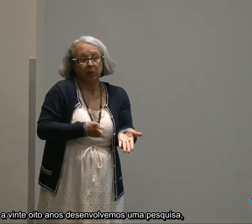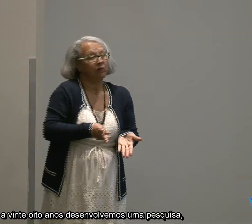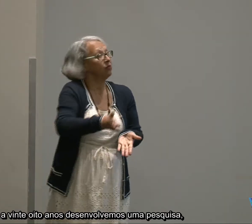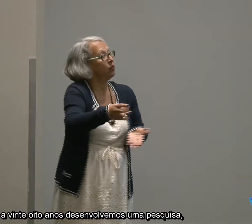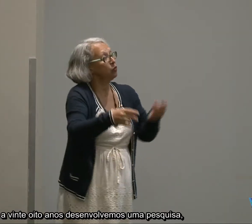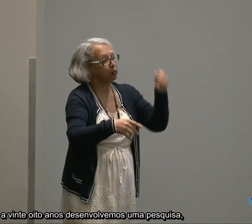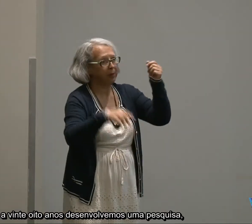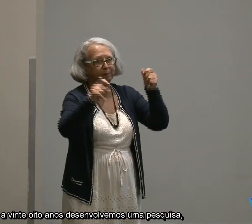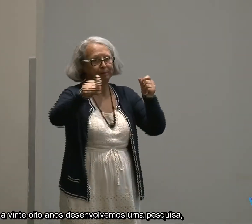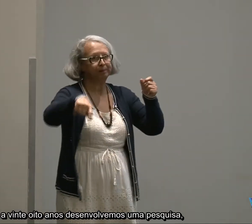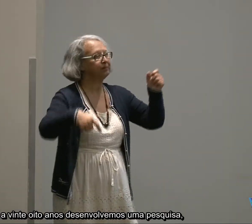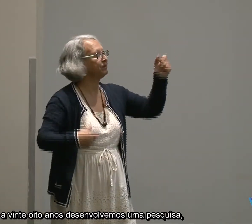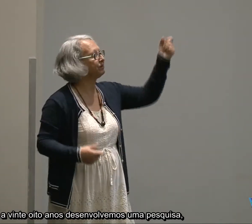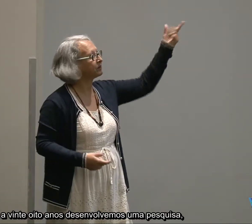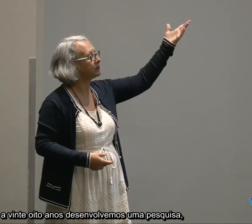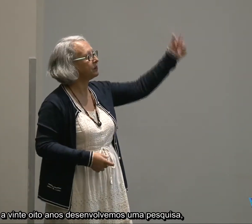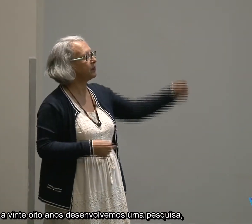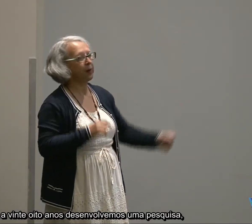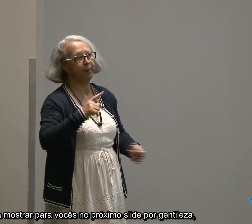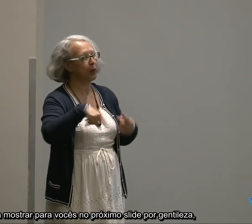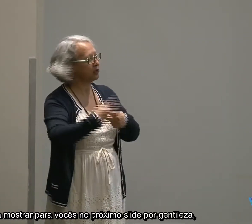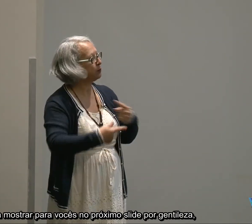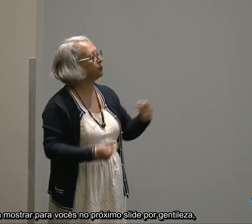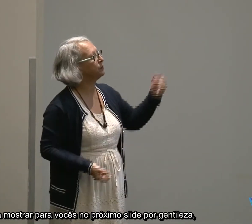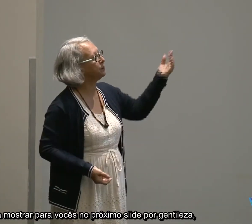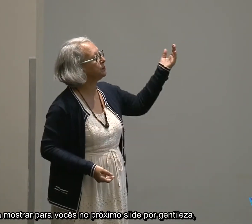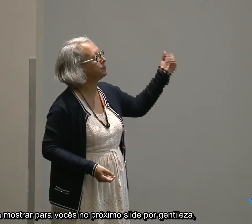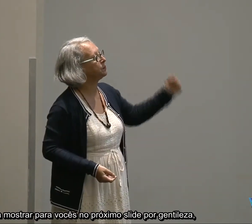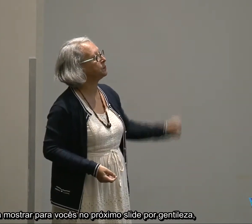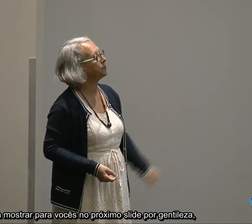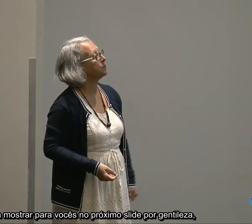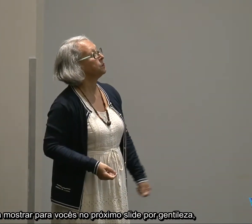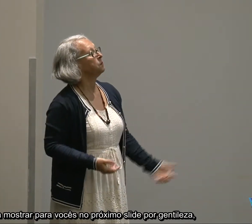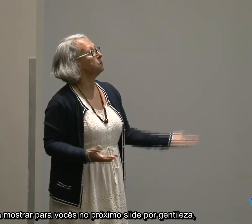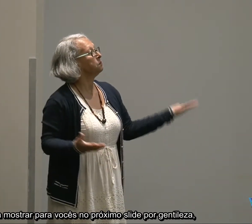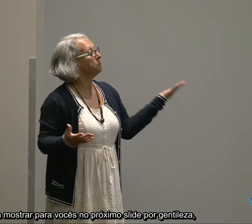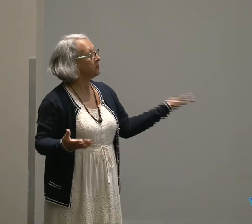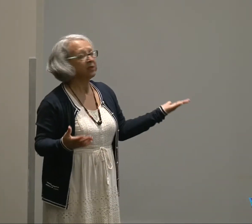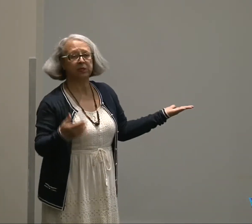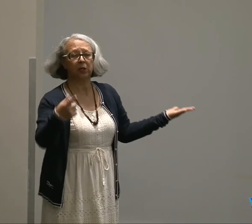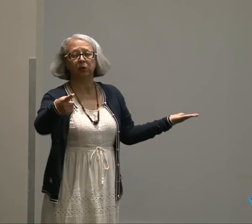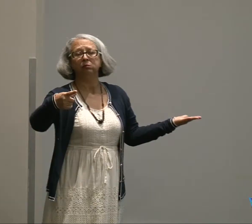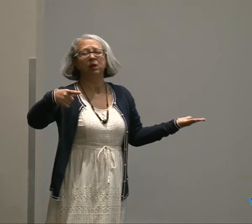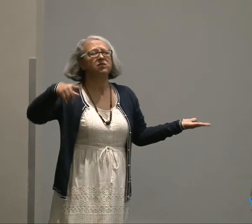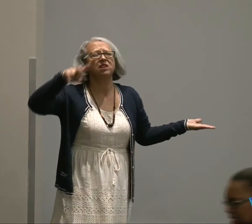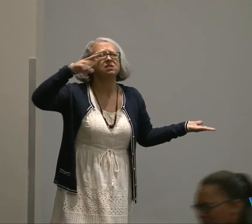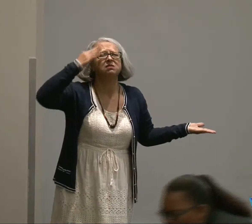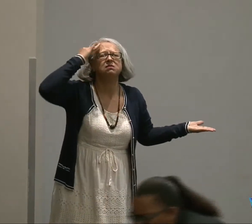Já há 28 anos desenvolvemos uma pesquisa. Queria mostrar para vocês o próximo slide, por gentileza.